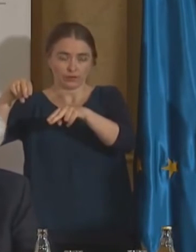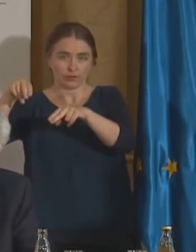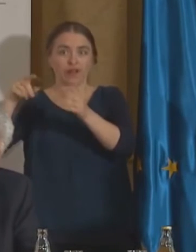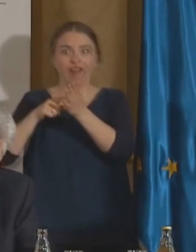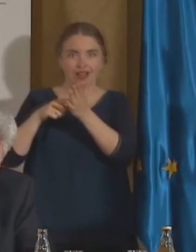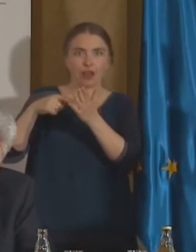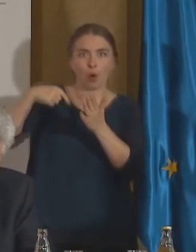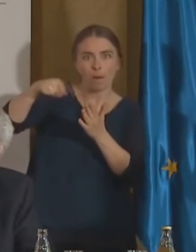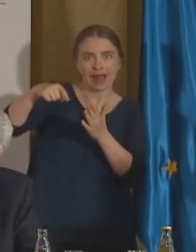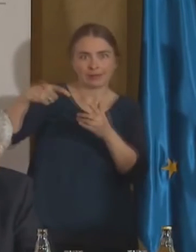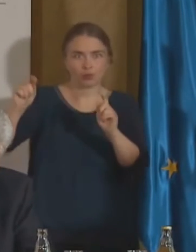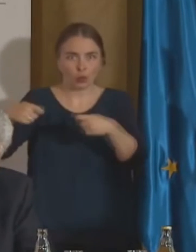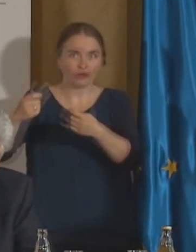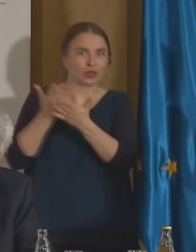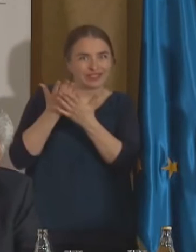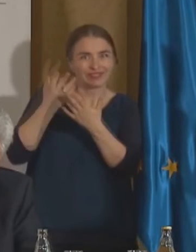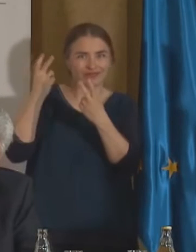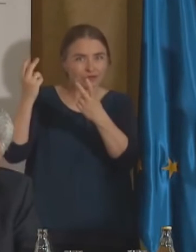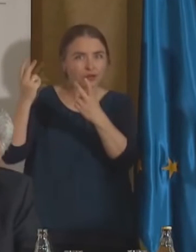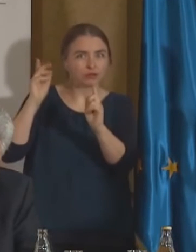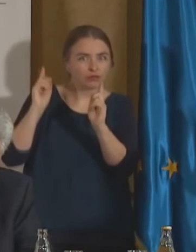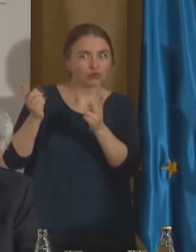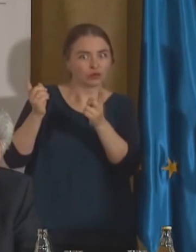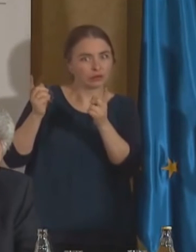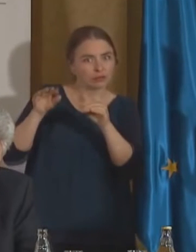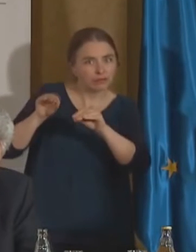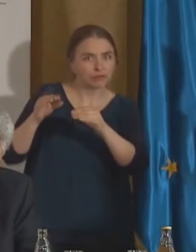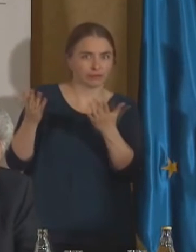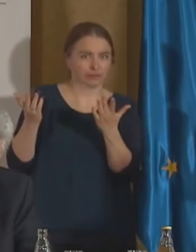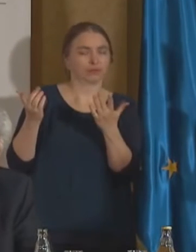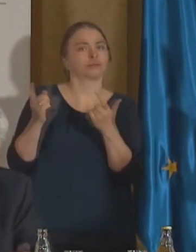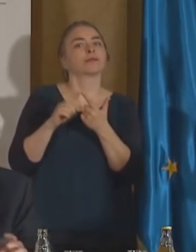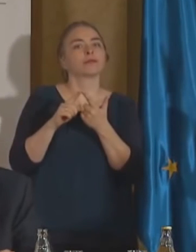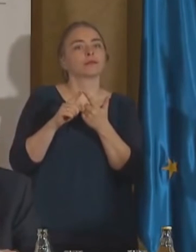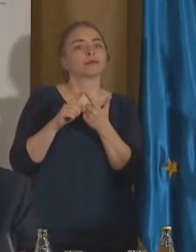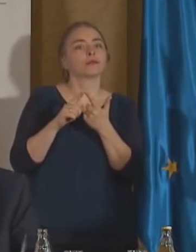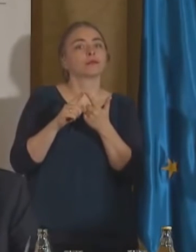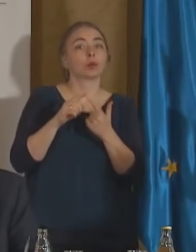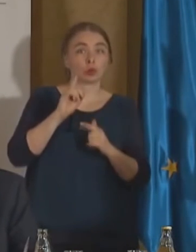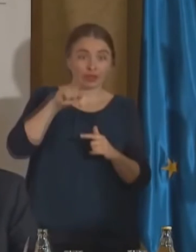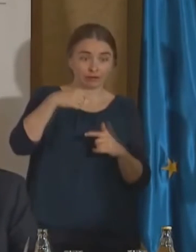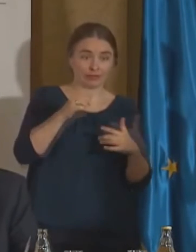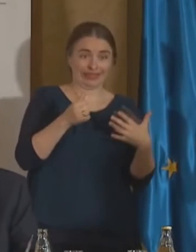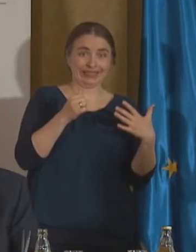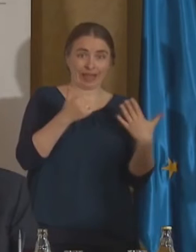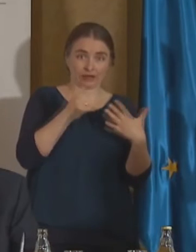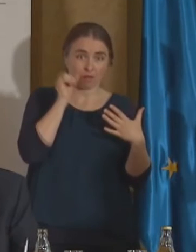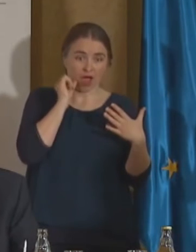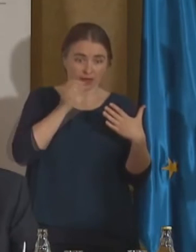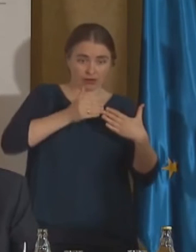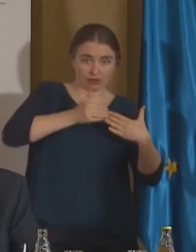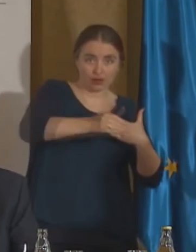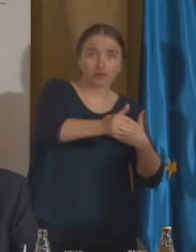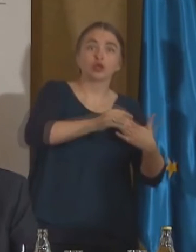Schulhalbjahrgängen abbildet. Und wir sind in den verbleibenden Tagen vom 6. Mai bis zu den beginnenden